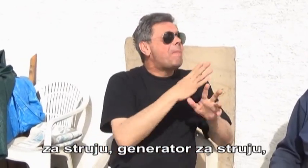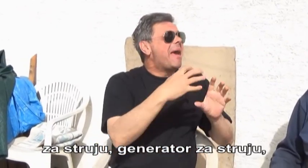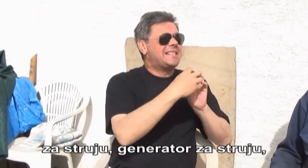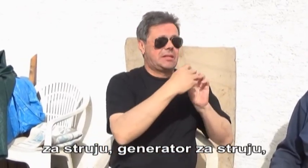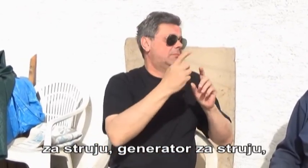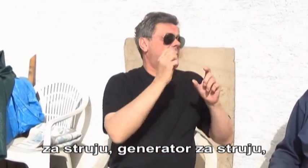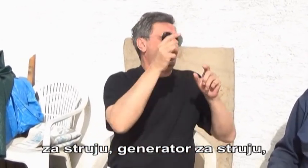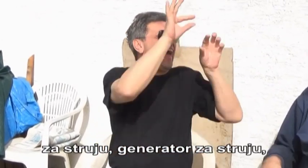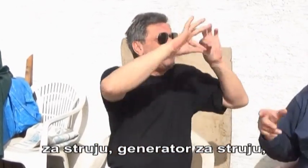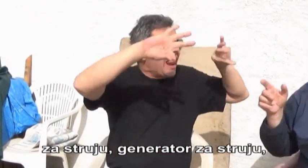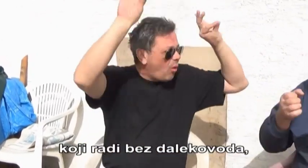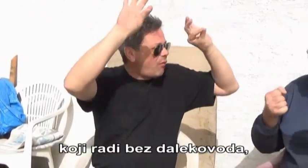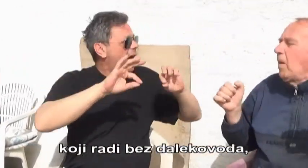bez dalekovoda,